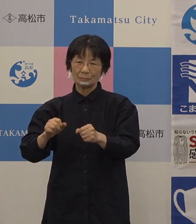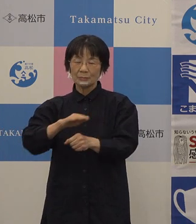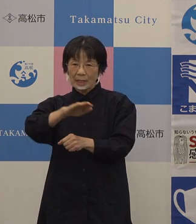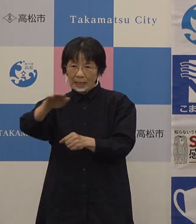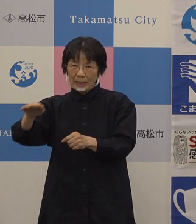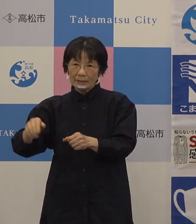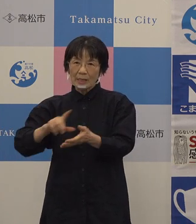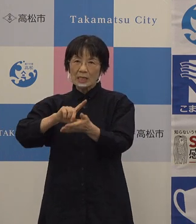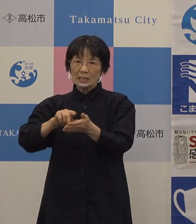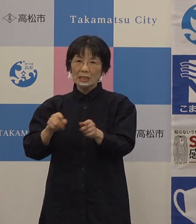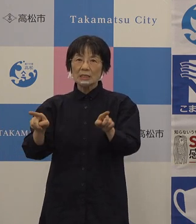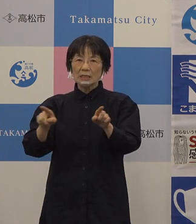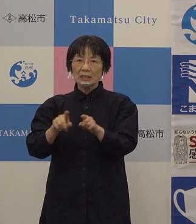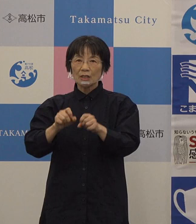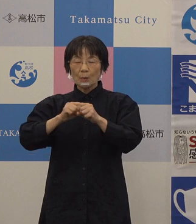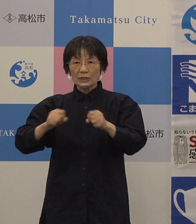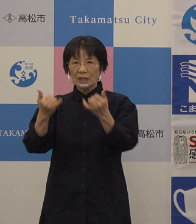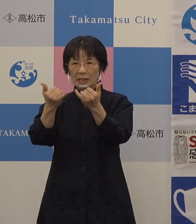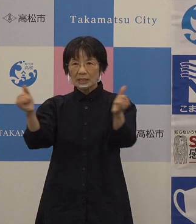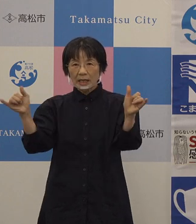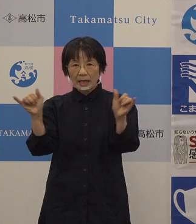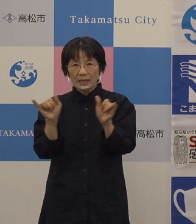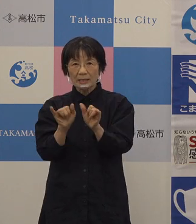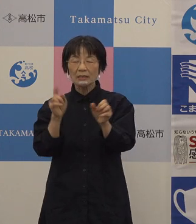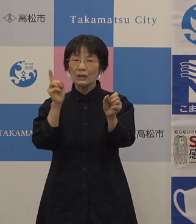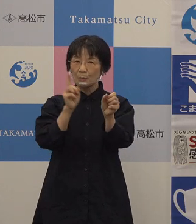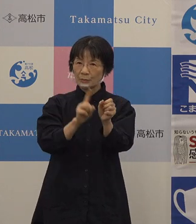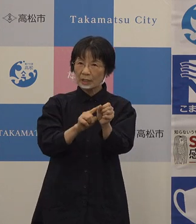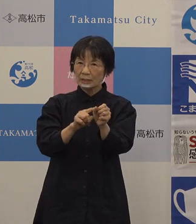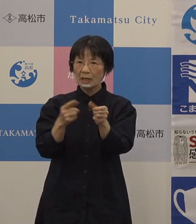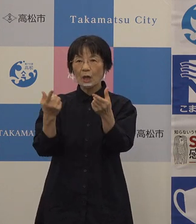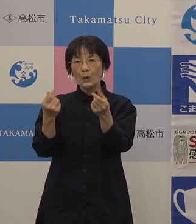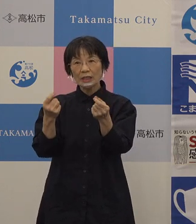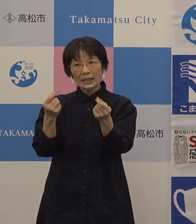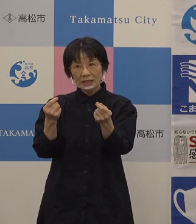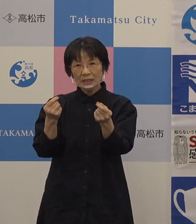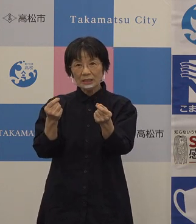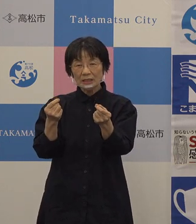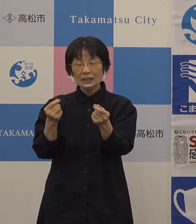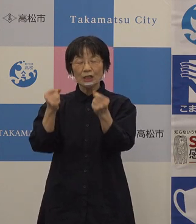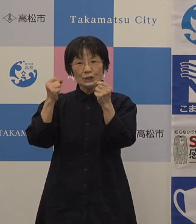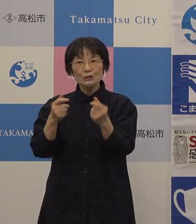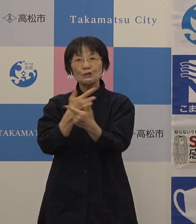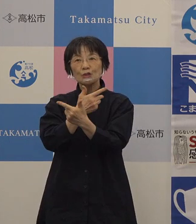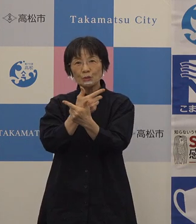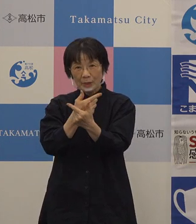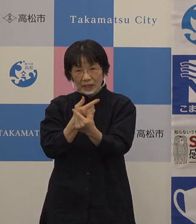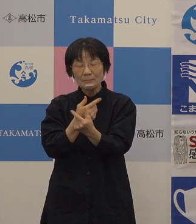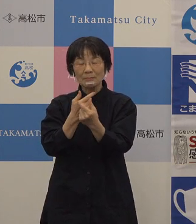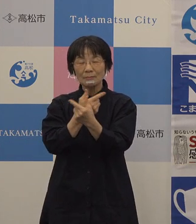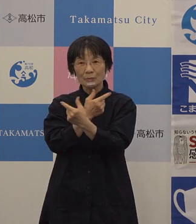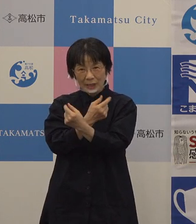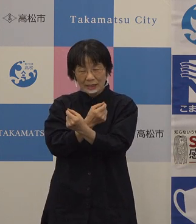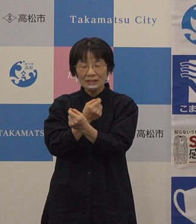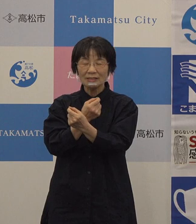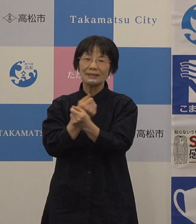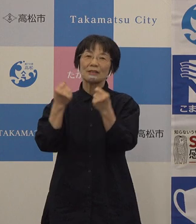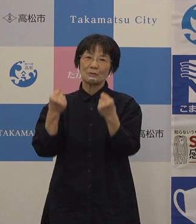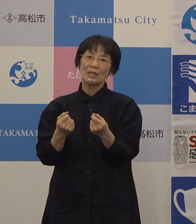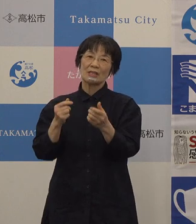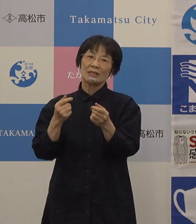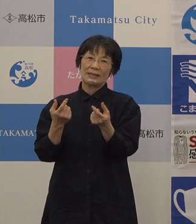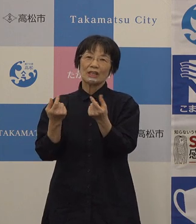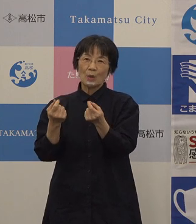地域共生社会の実現に向けて同じ地域で暮らす住民同士という強みを発揮していただき、本人の意